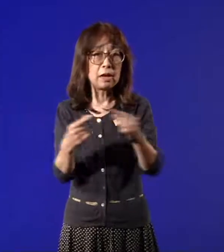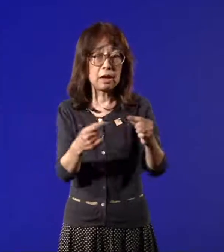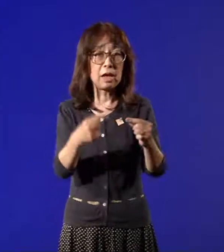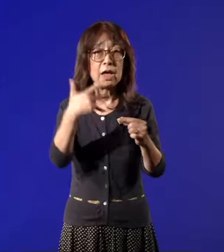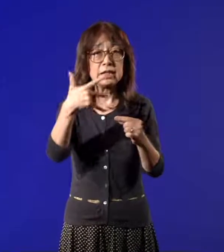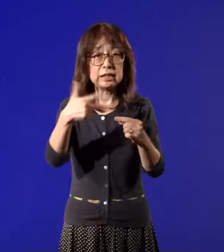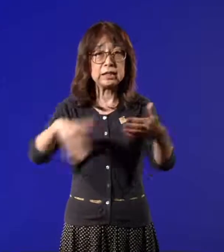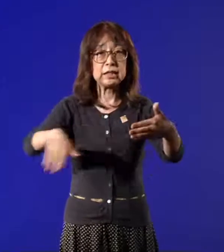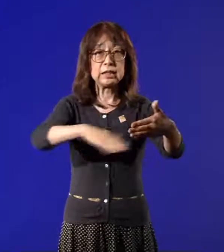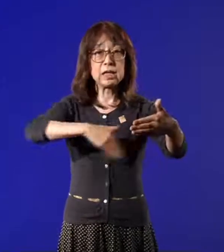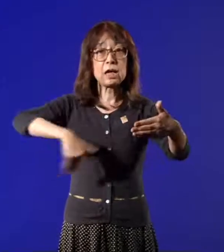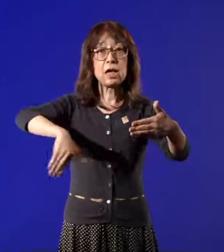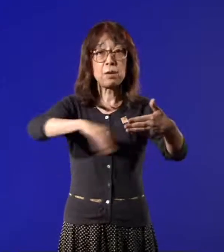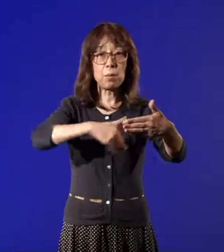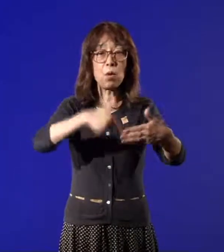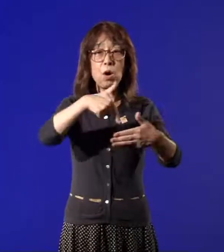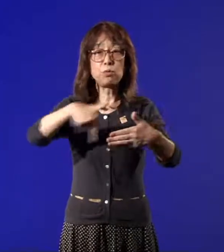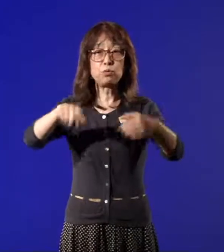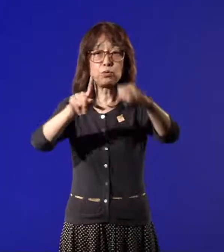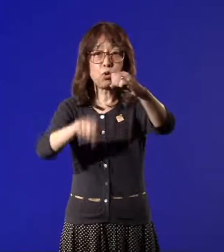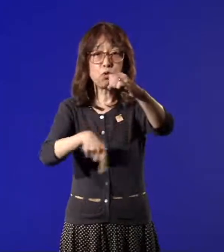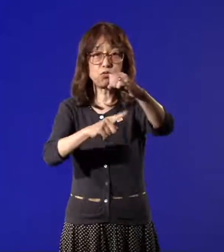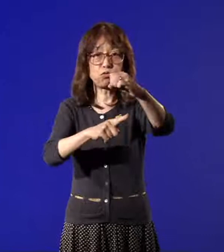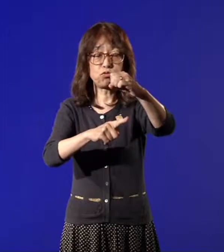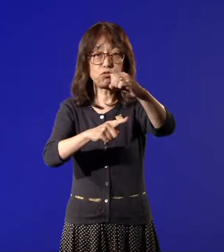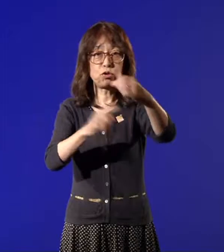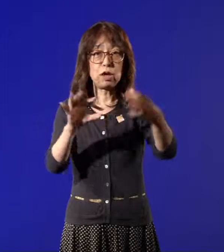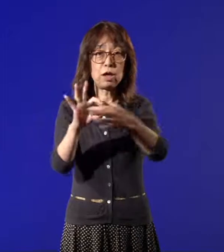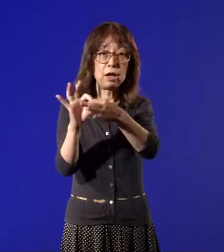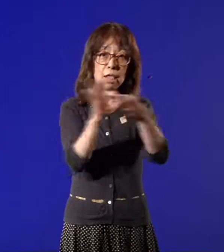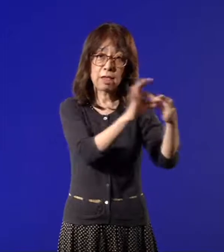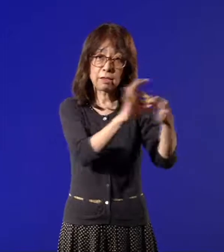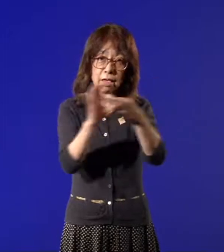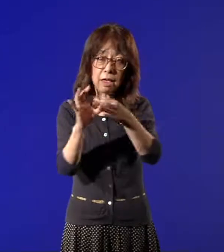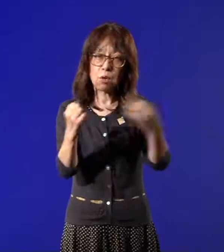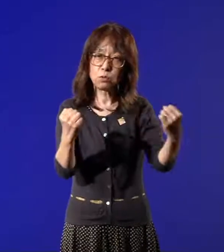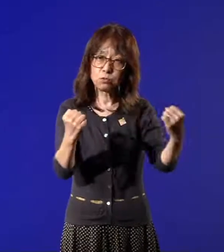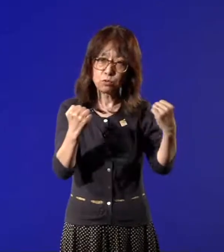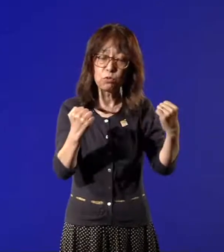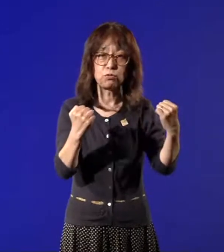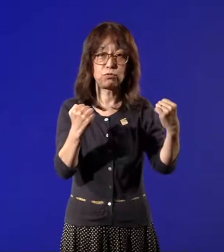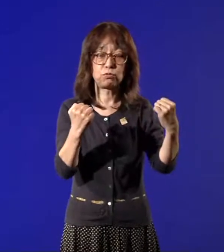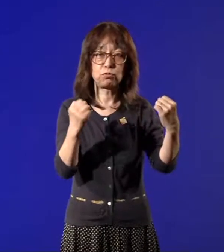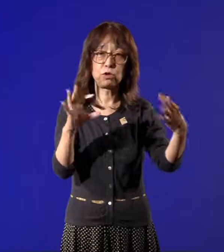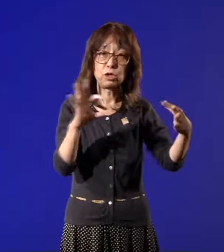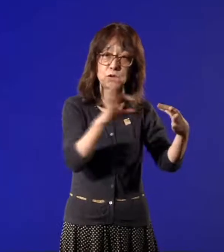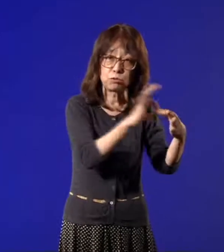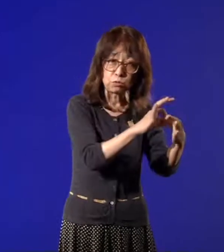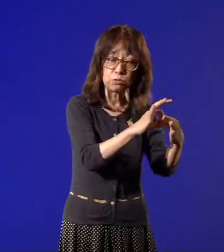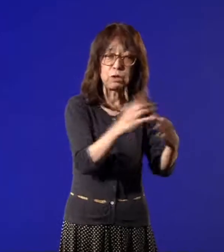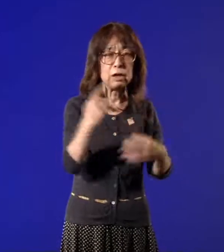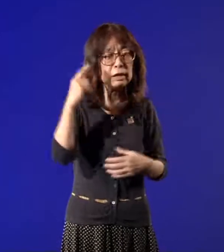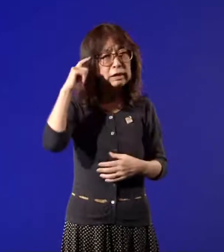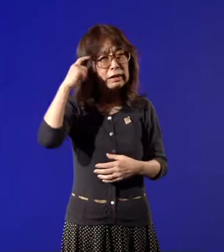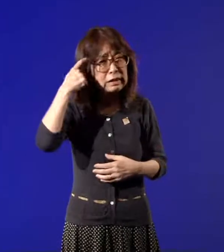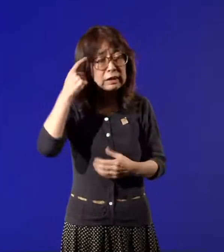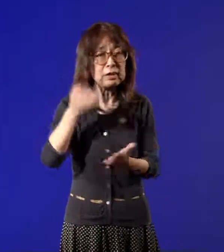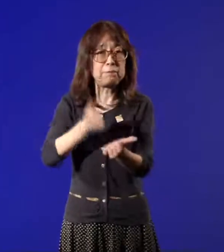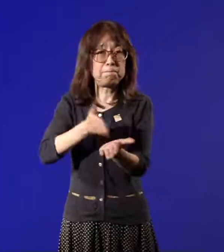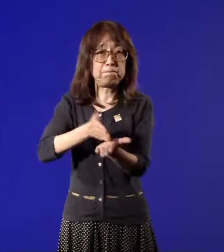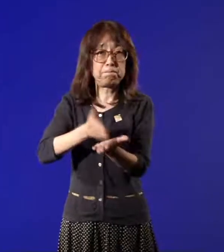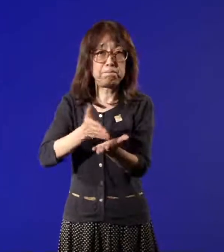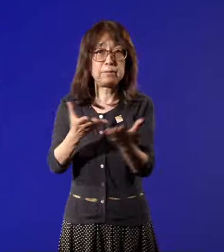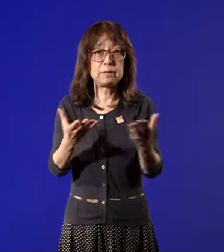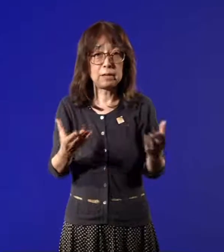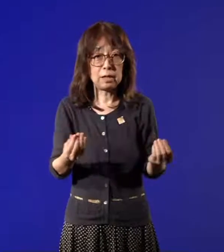市の中もですね部局間の連携を強めていくということをかなり意識して言ってきておりますので、そういう